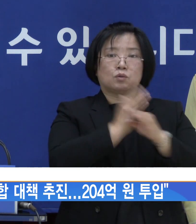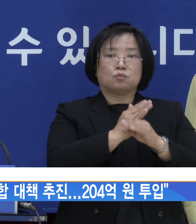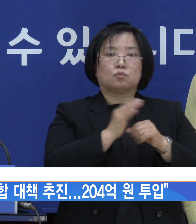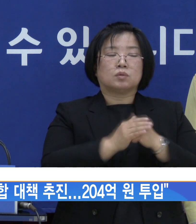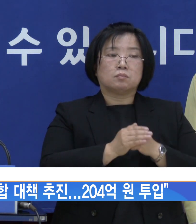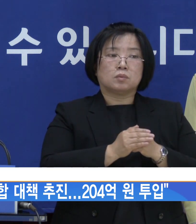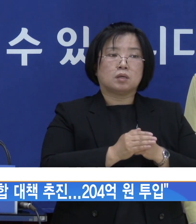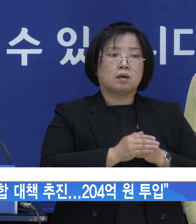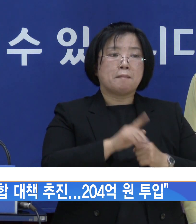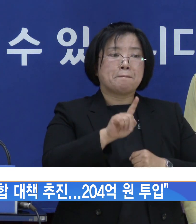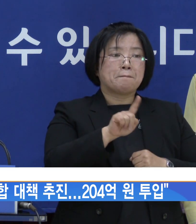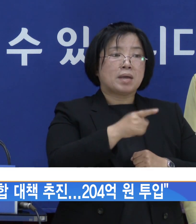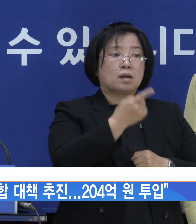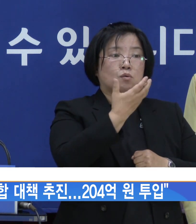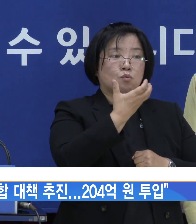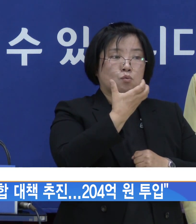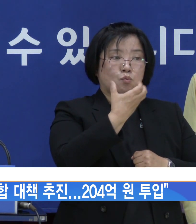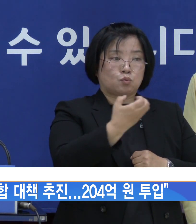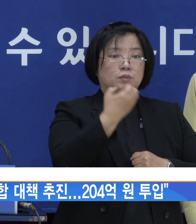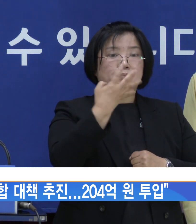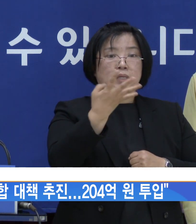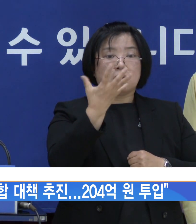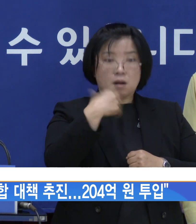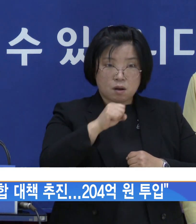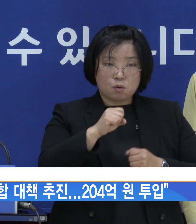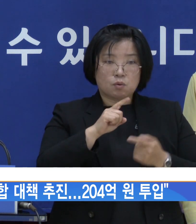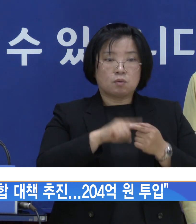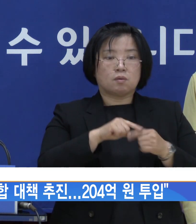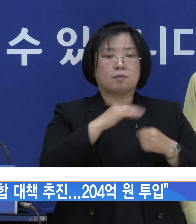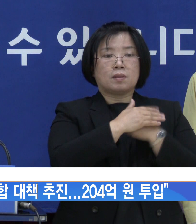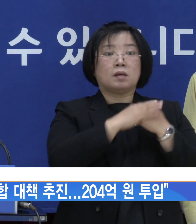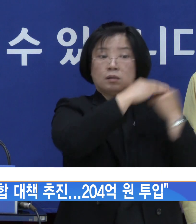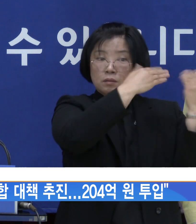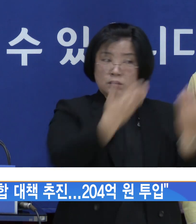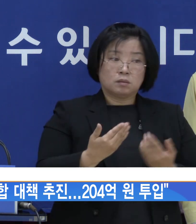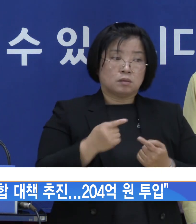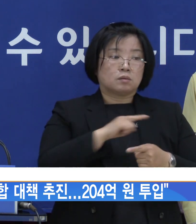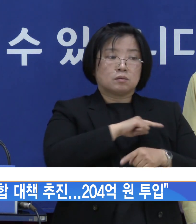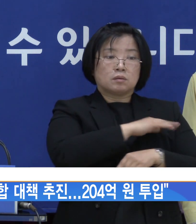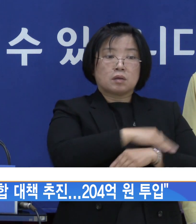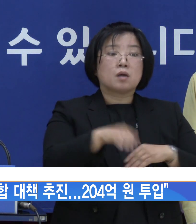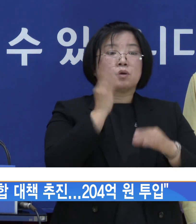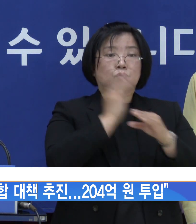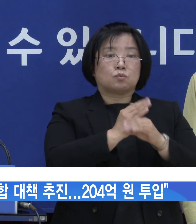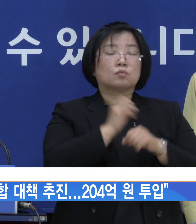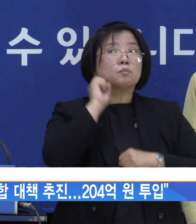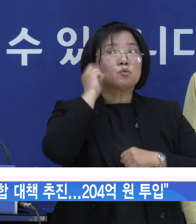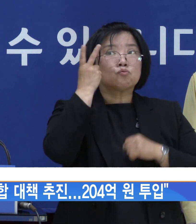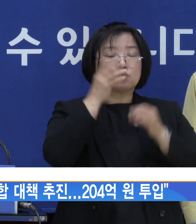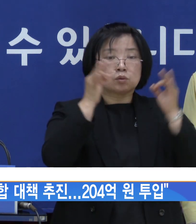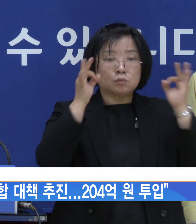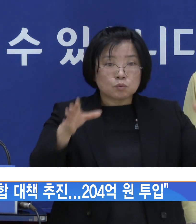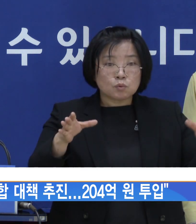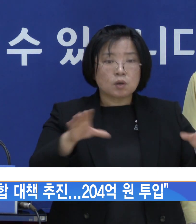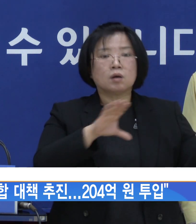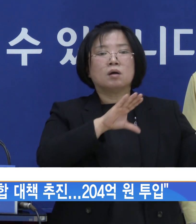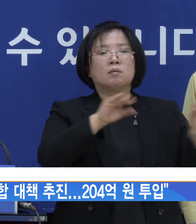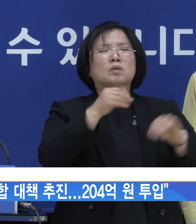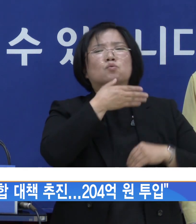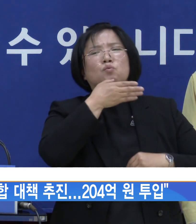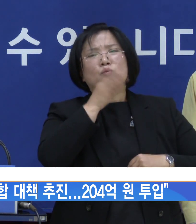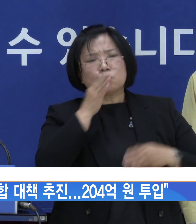원, 감면액은 10억 원입니다. 두 달째 중단되고 있는 노인 일자리